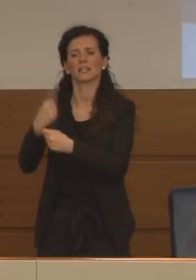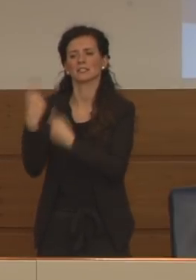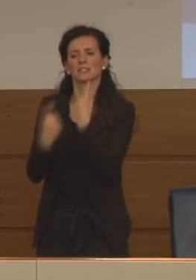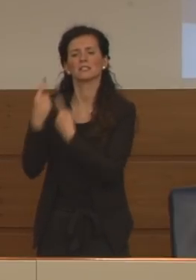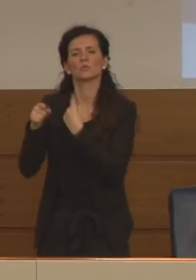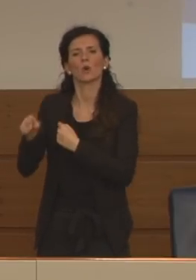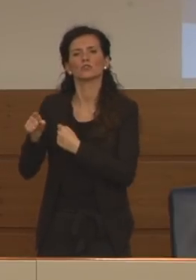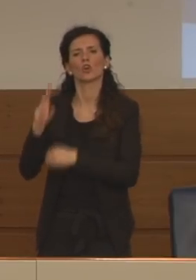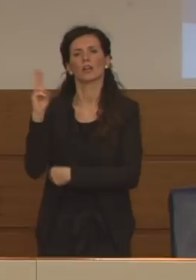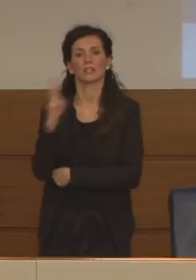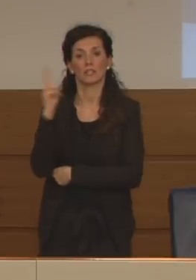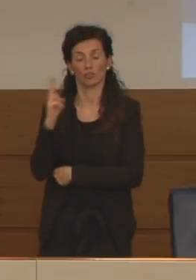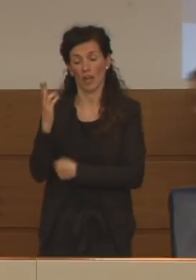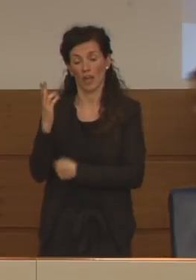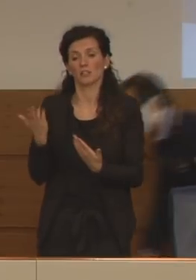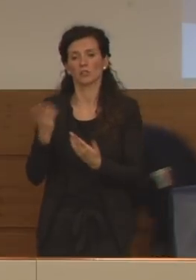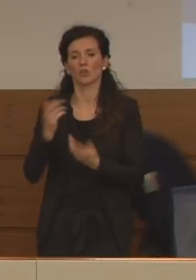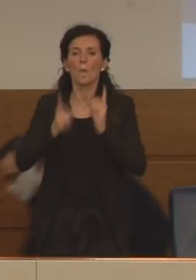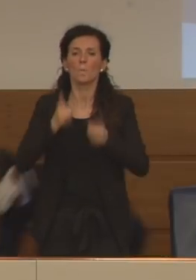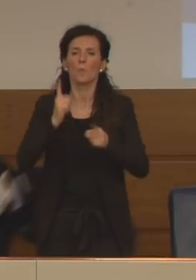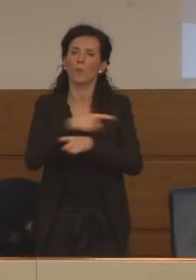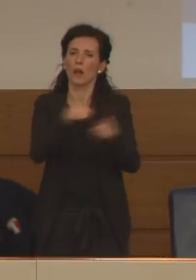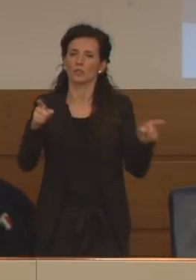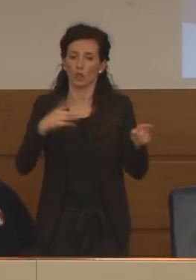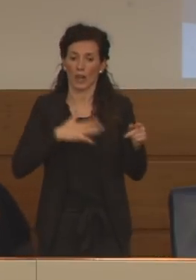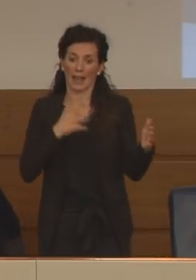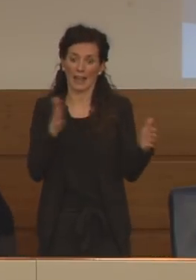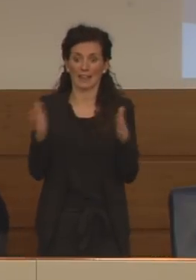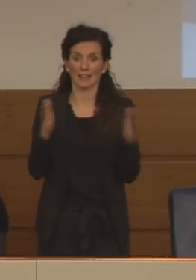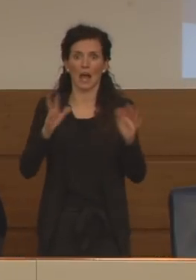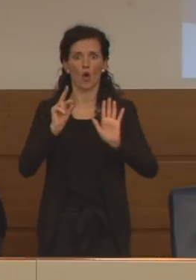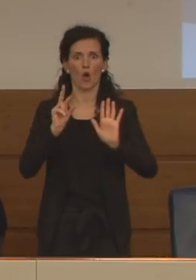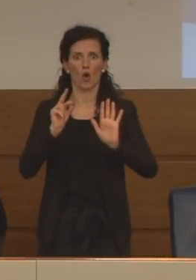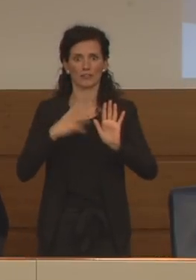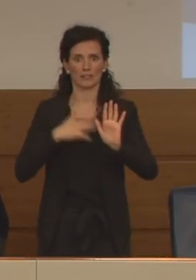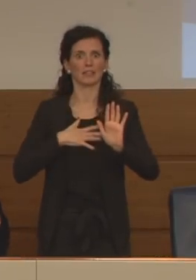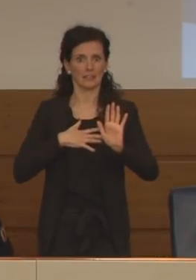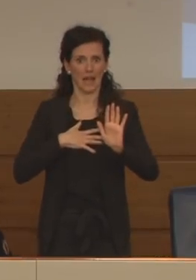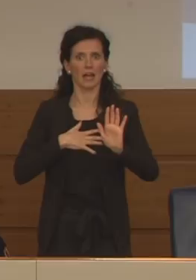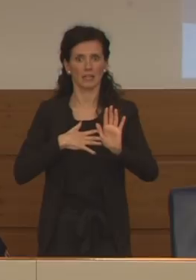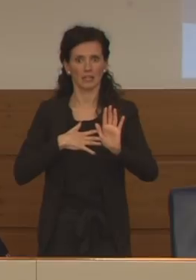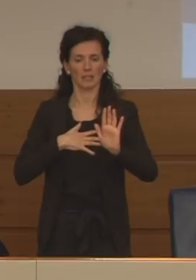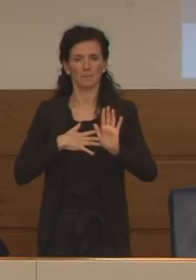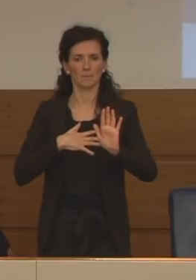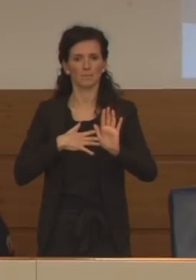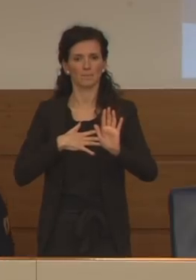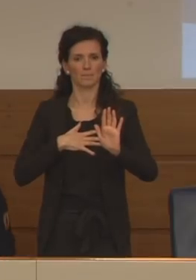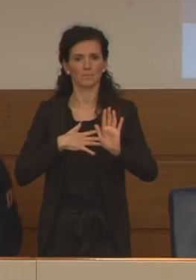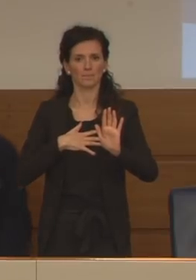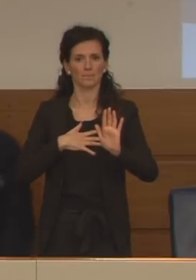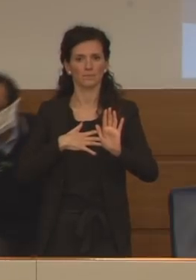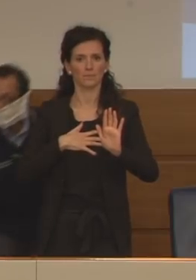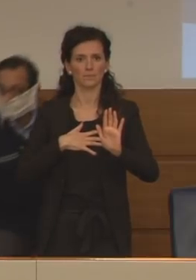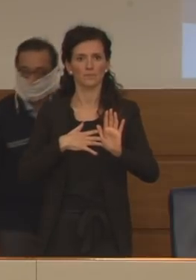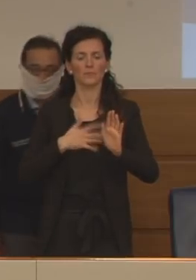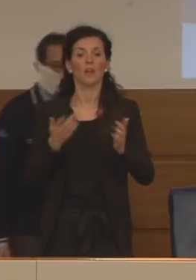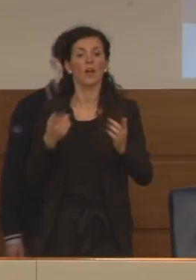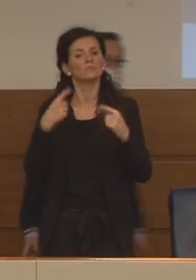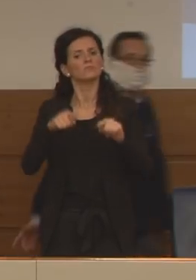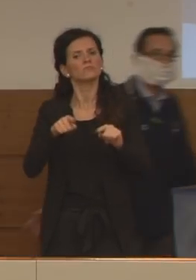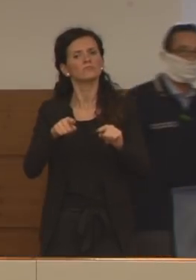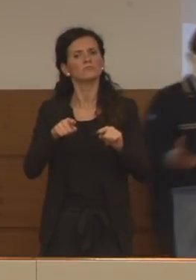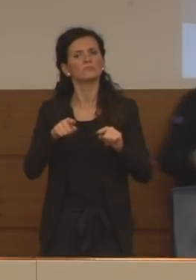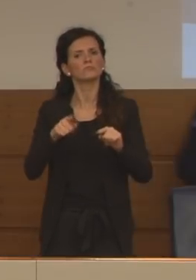di una popolazione che ha un'età media intorno agli 80 anni ci dice di una presenza